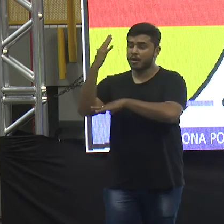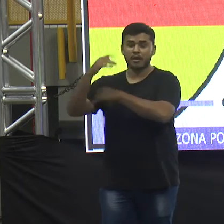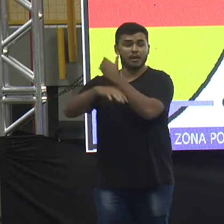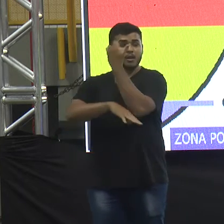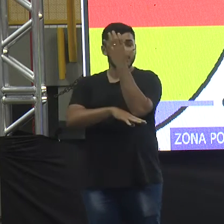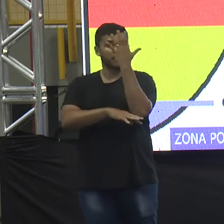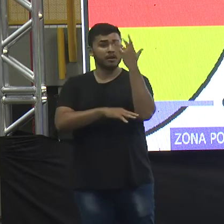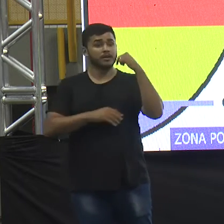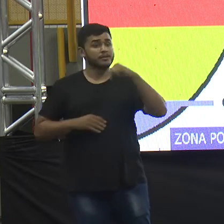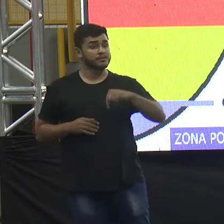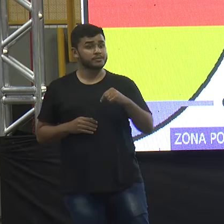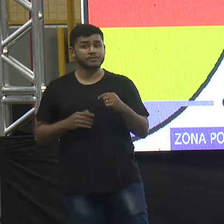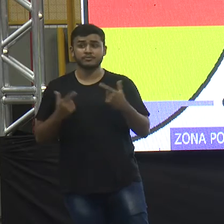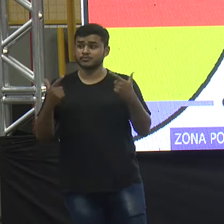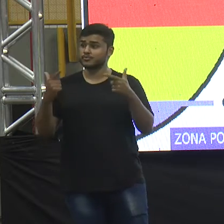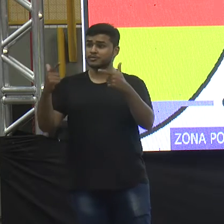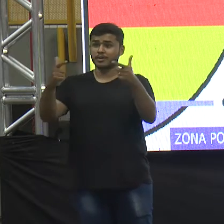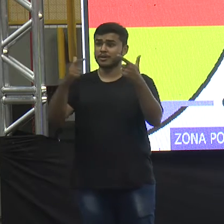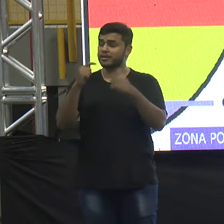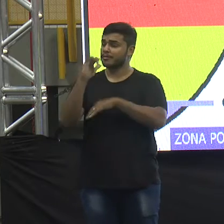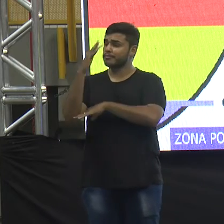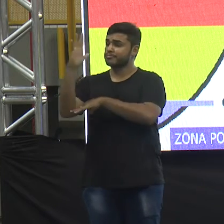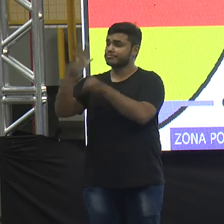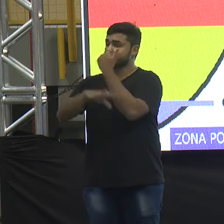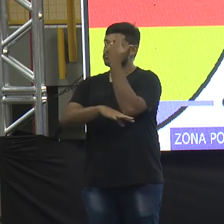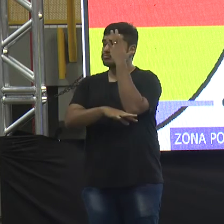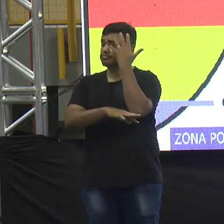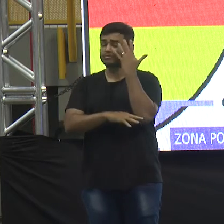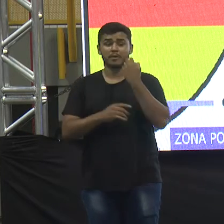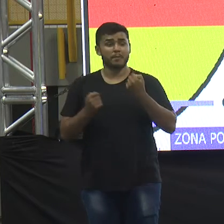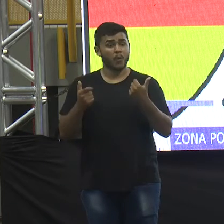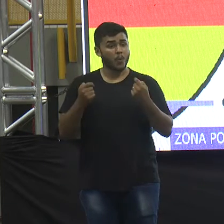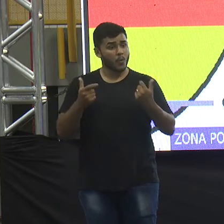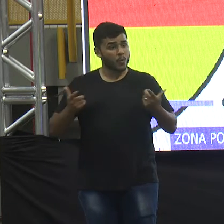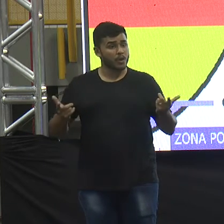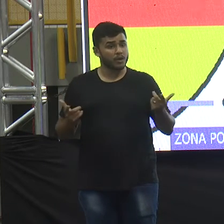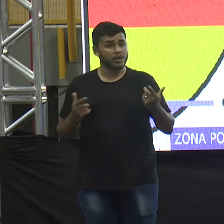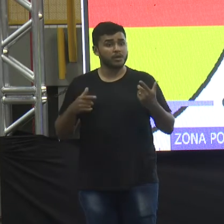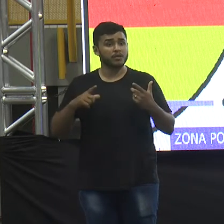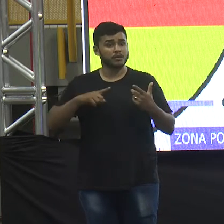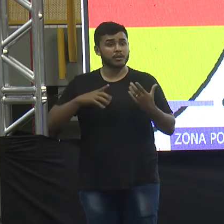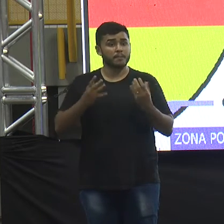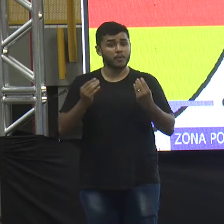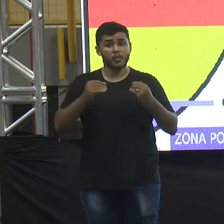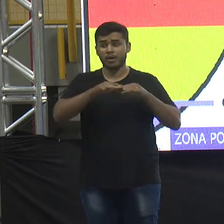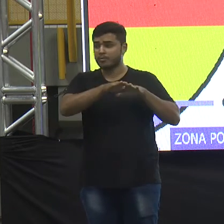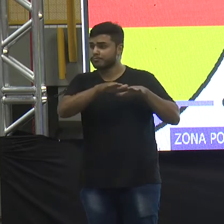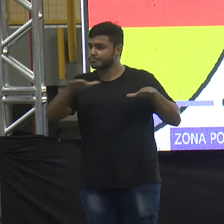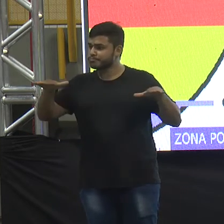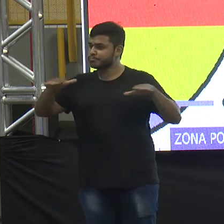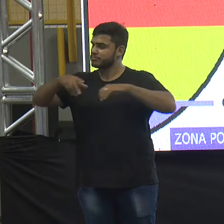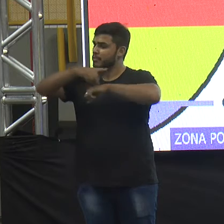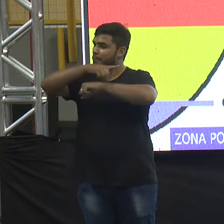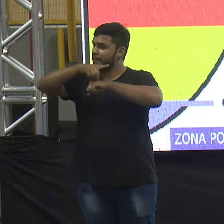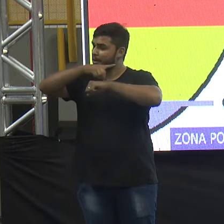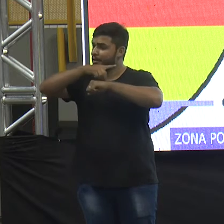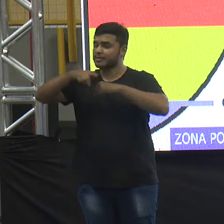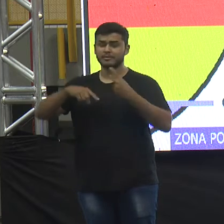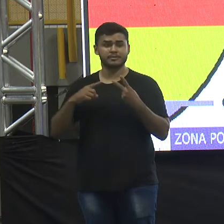Fortaleza está uma cidade cada vez menos arborizada. Está uma cidade cada vez mais asfaltada. Está uma cidade cada vez